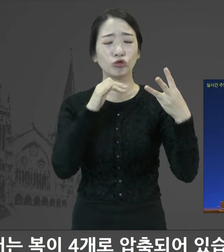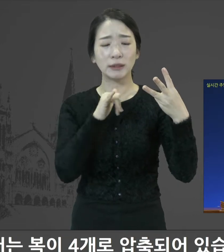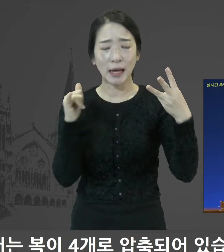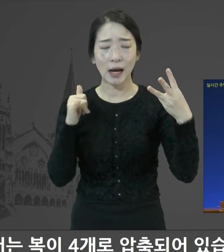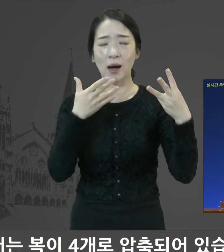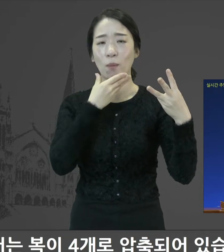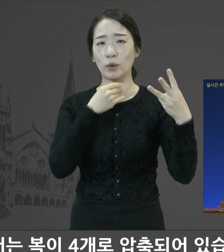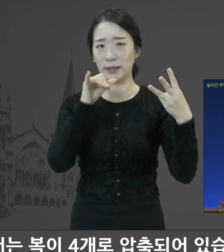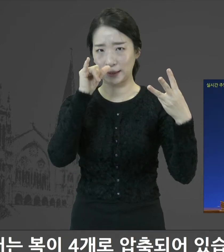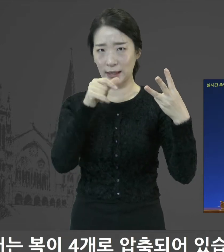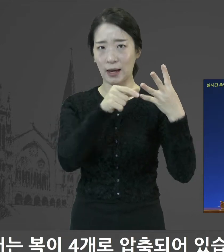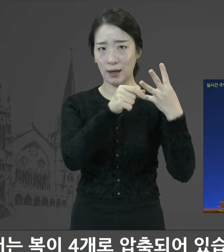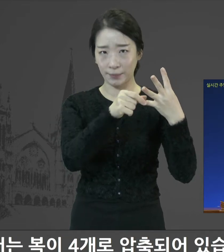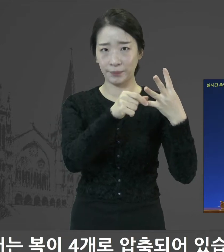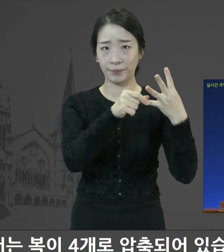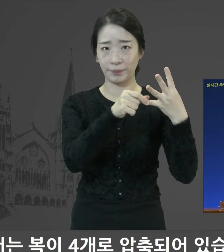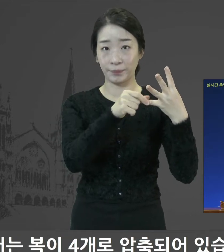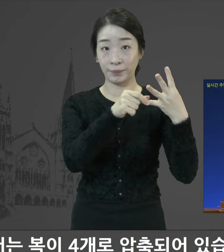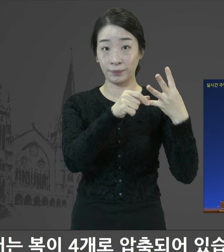22절에